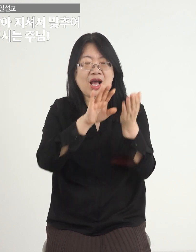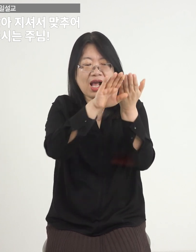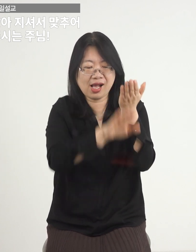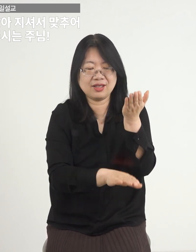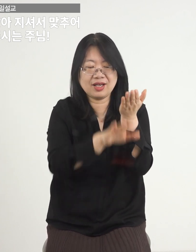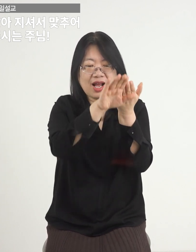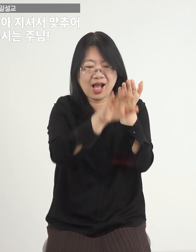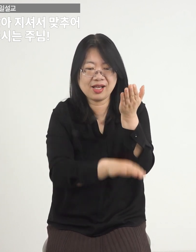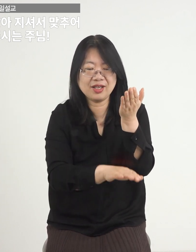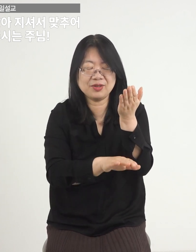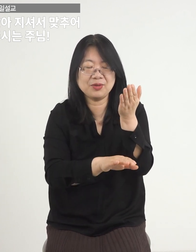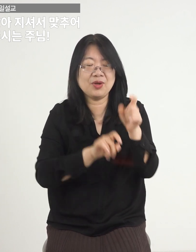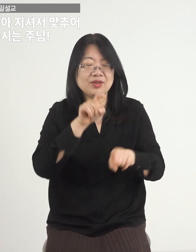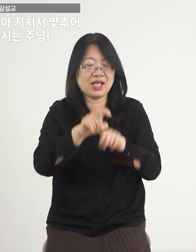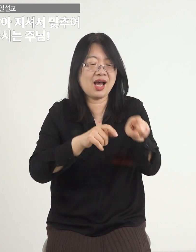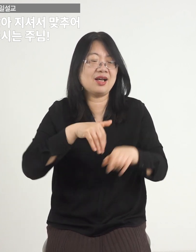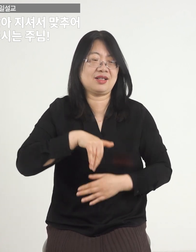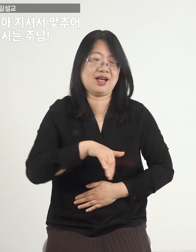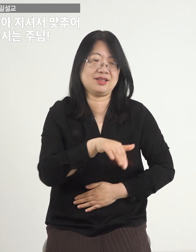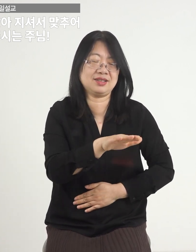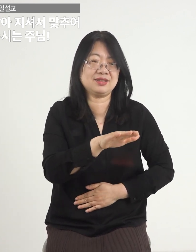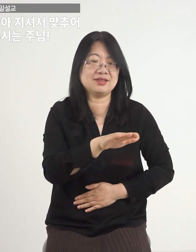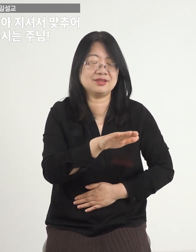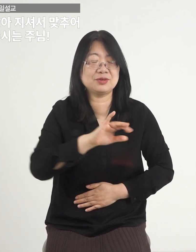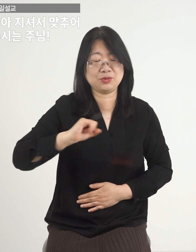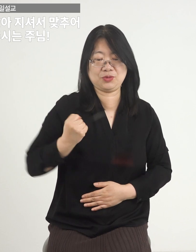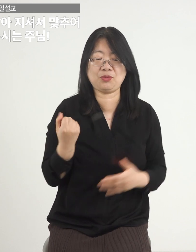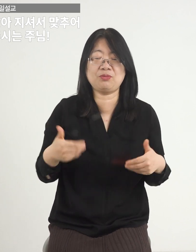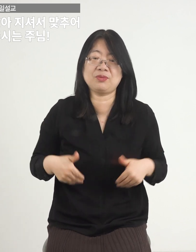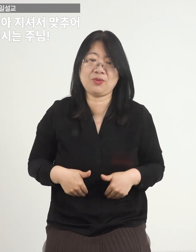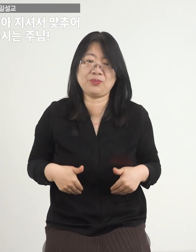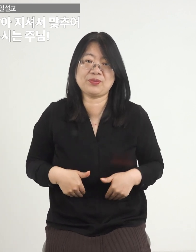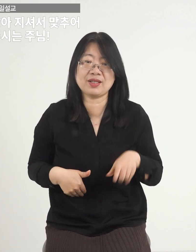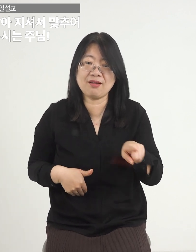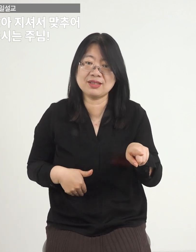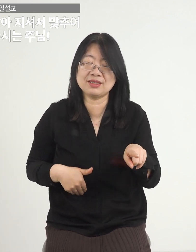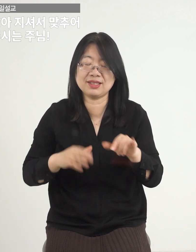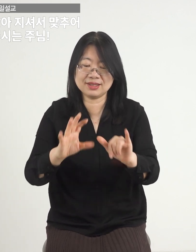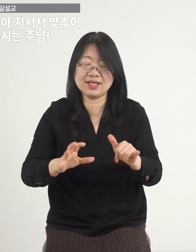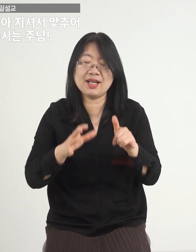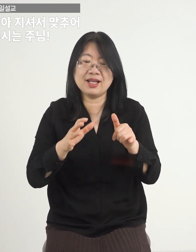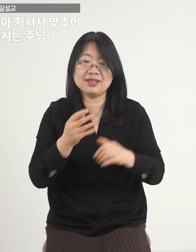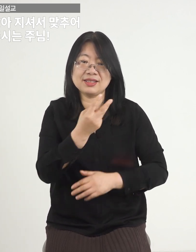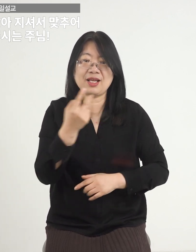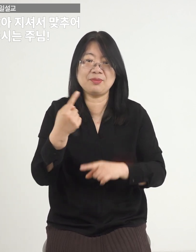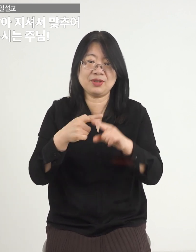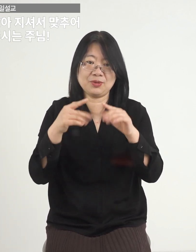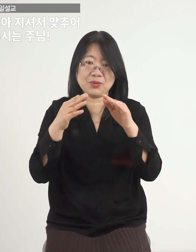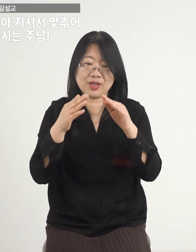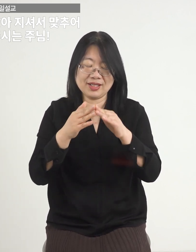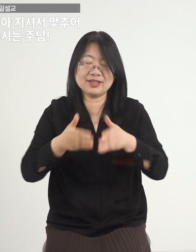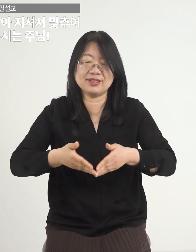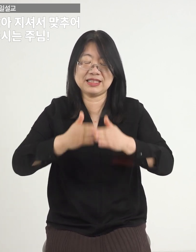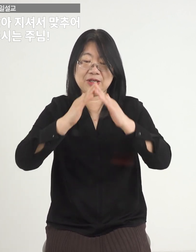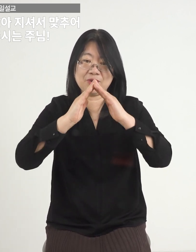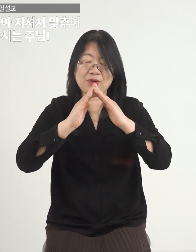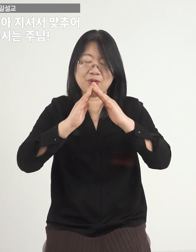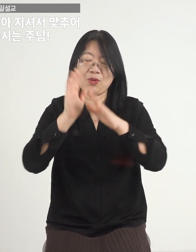하향적 순종이 있어야 됩니다. 믿습니까? 이것이 이 땅에 삼일교회를